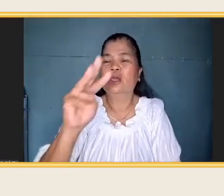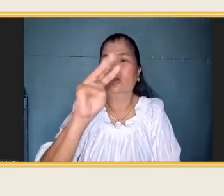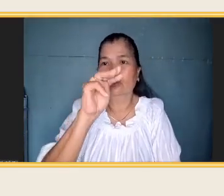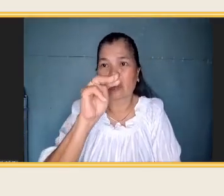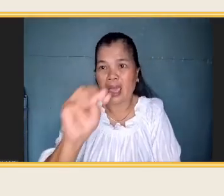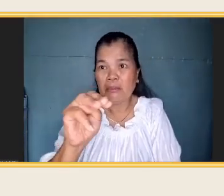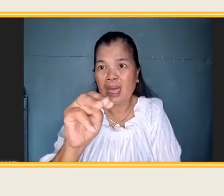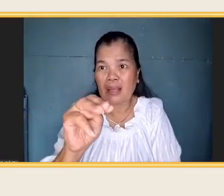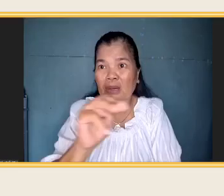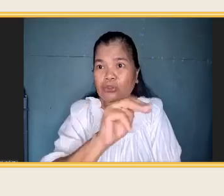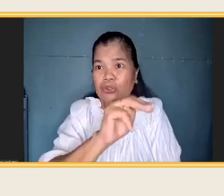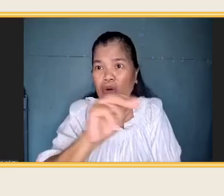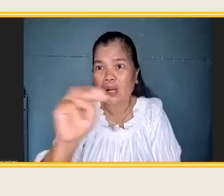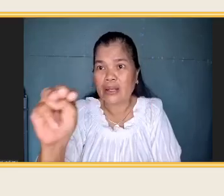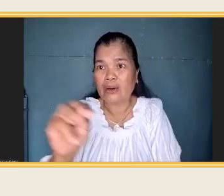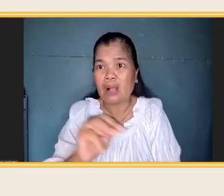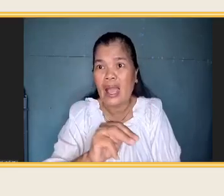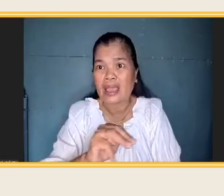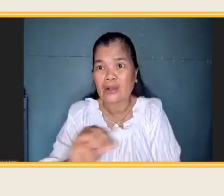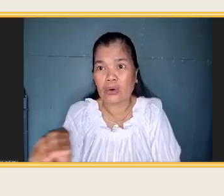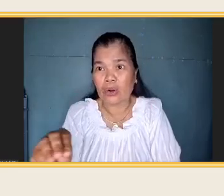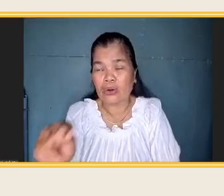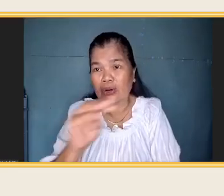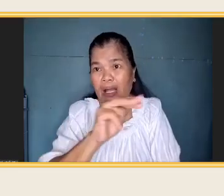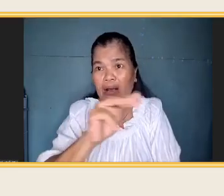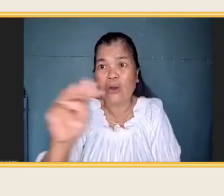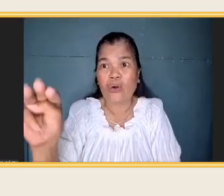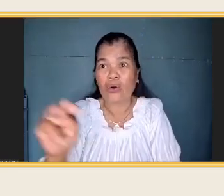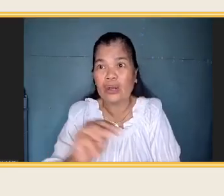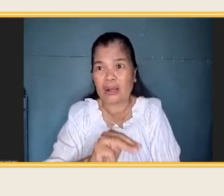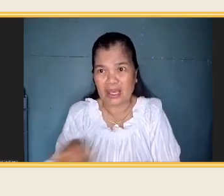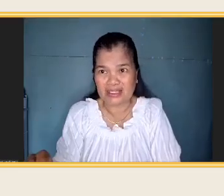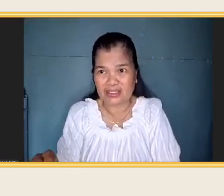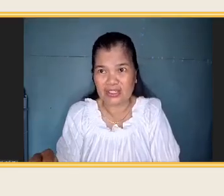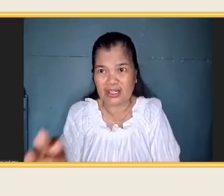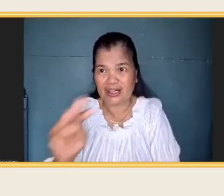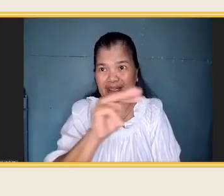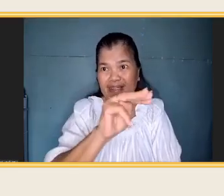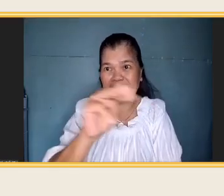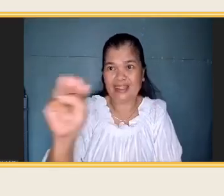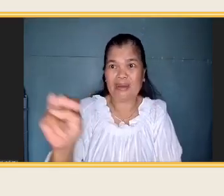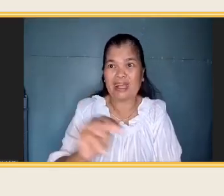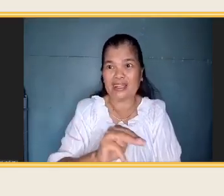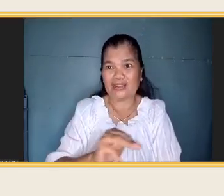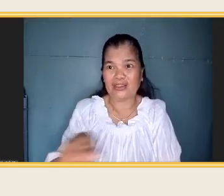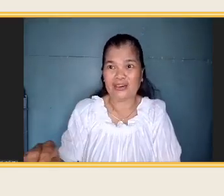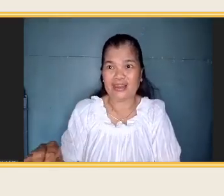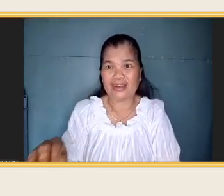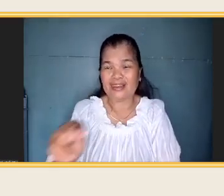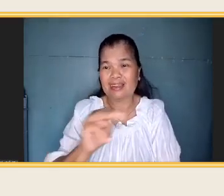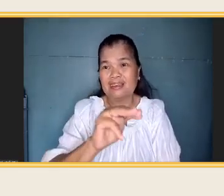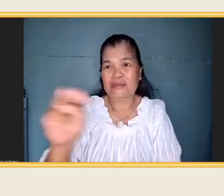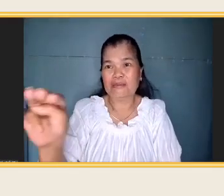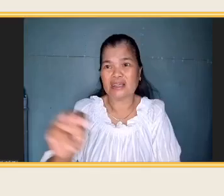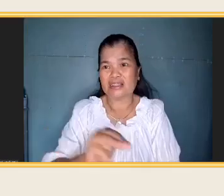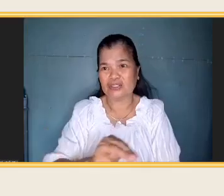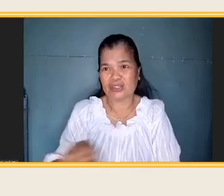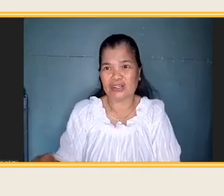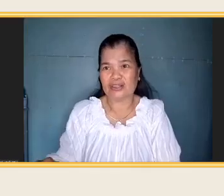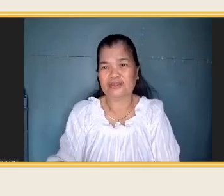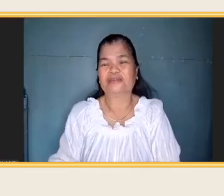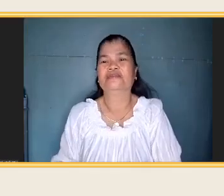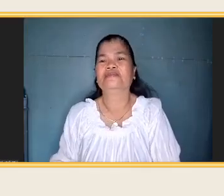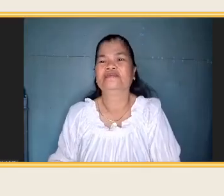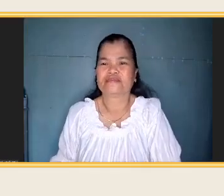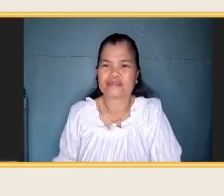Messenger, yung M-hand, magdodraw ka ng icon or ng logo ng Messenger. Di ba ganito yon?